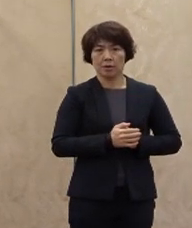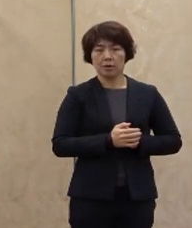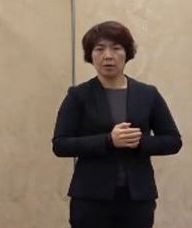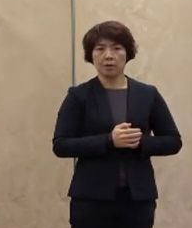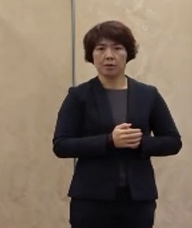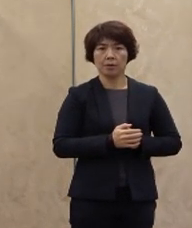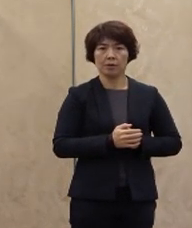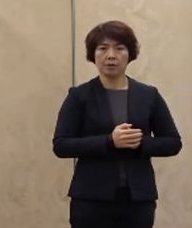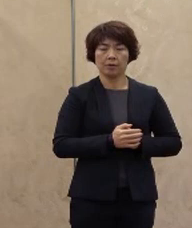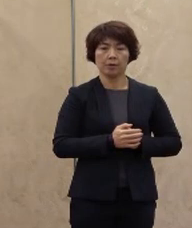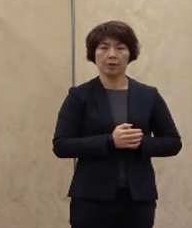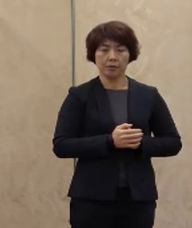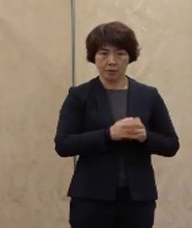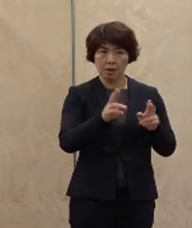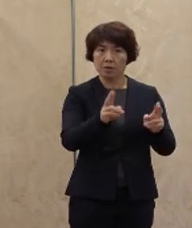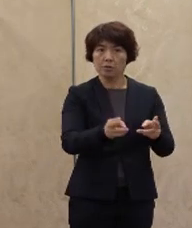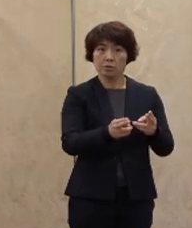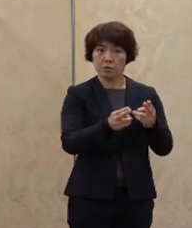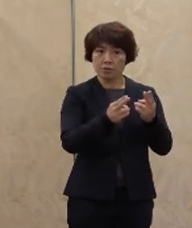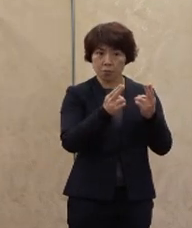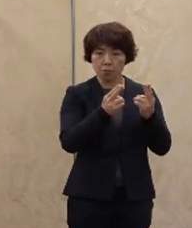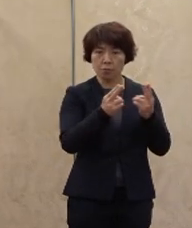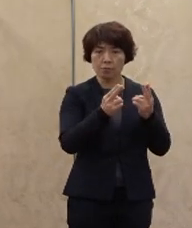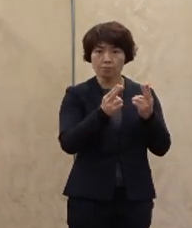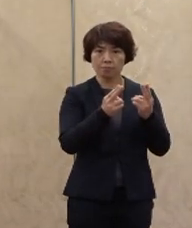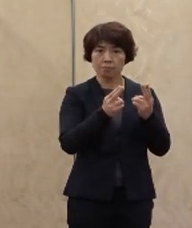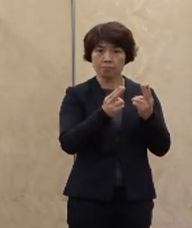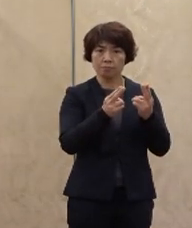やっぱり専門的な